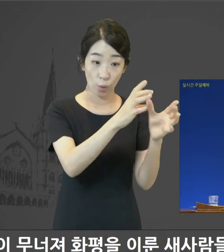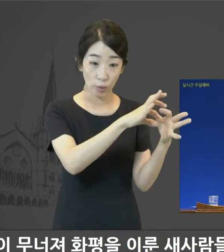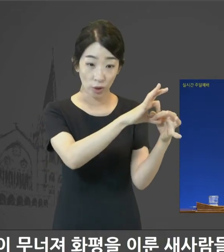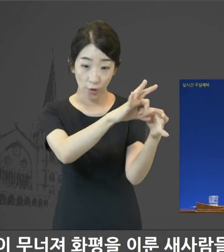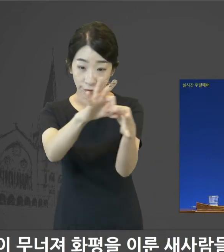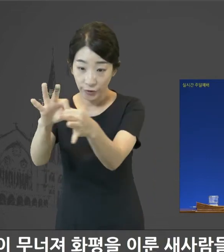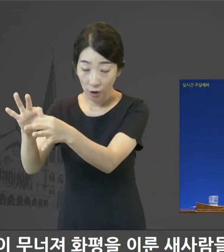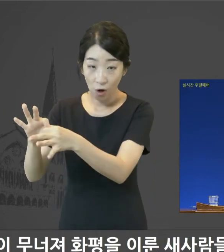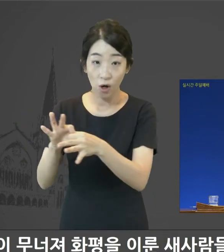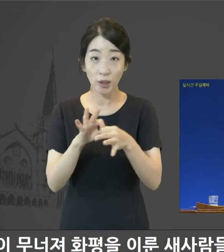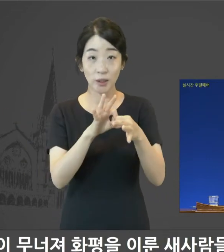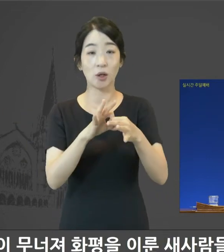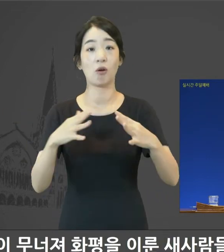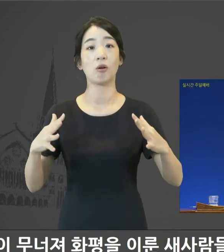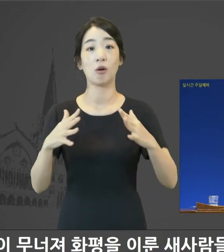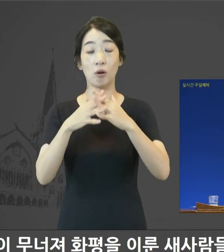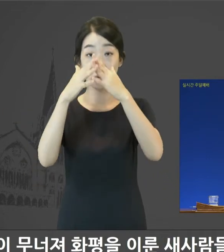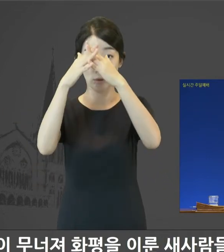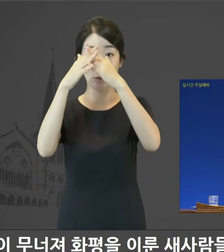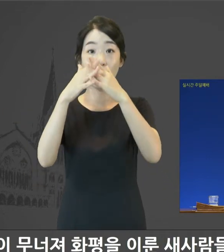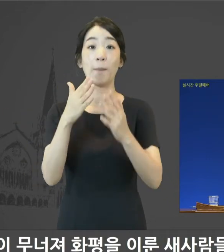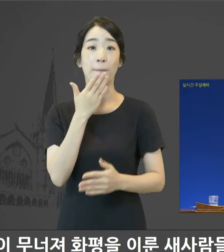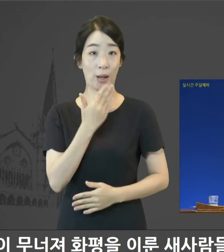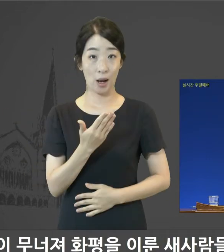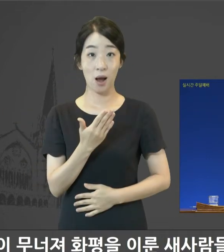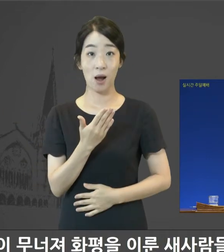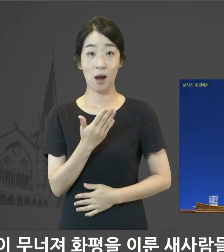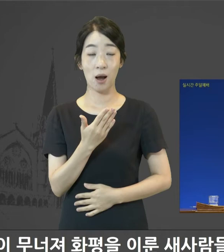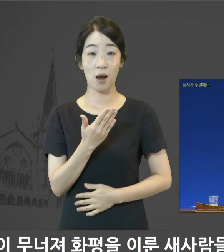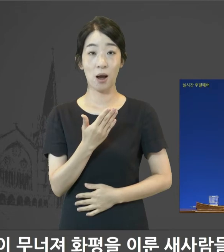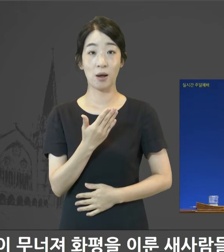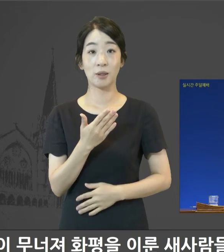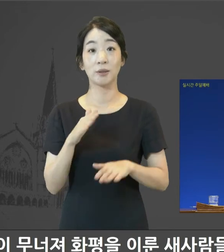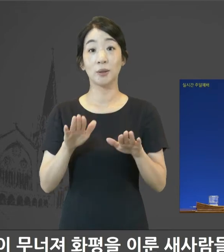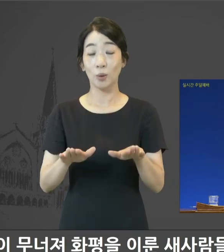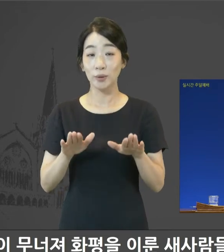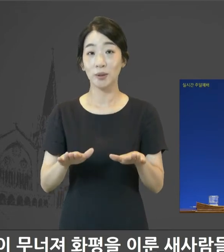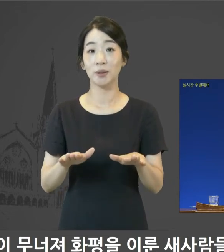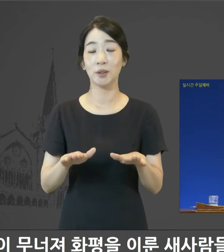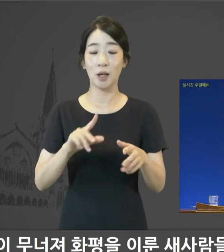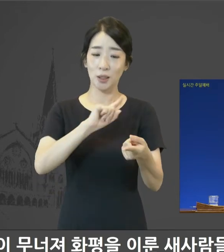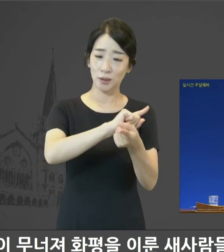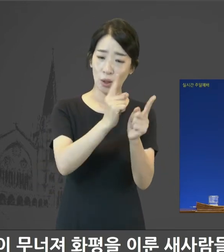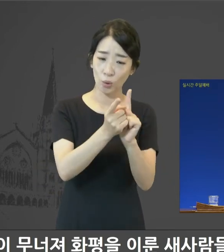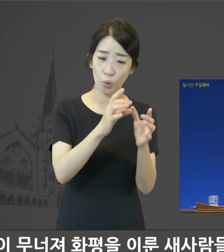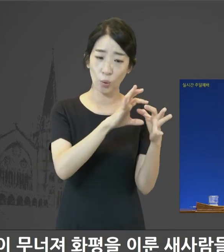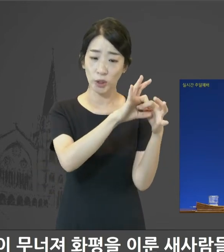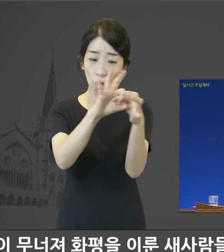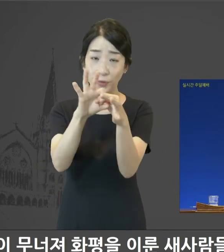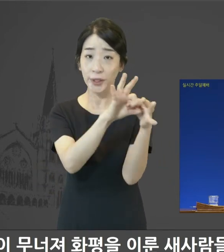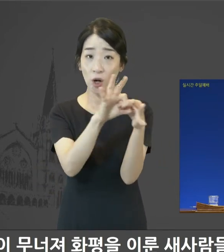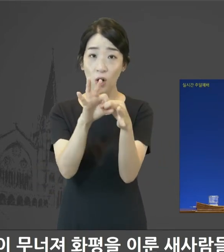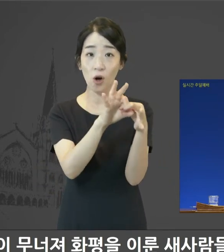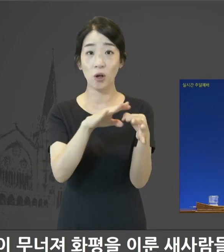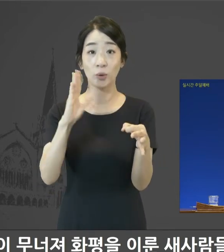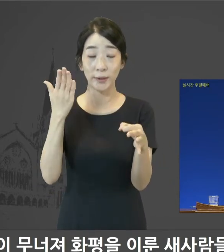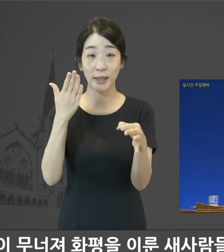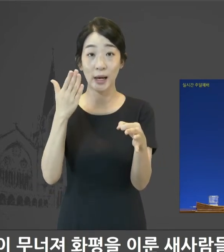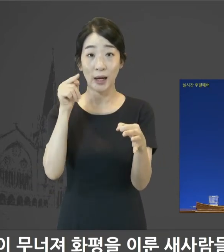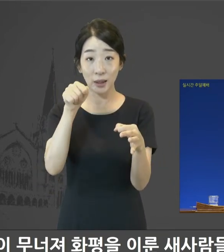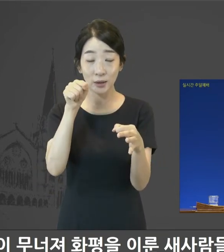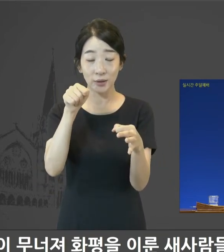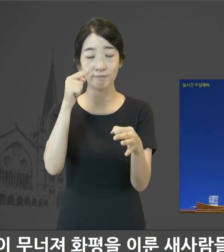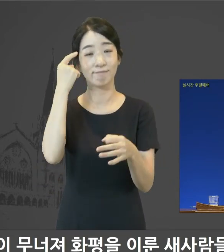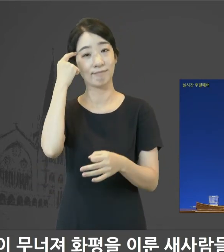건물이 만들어지는 겁니다. 오늘 마지막으로 서로 연결되어진다는 이 말씀을 마음속에